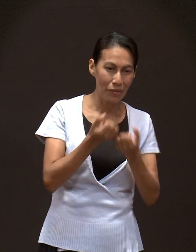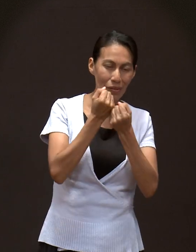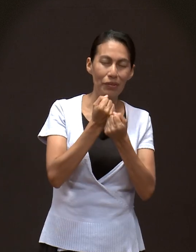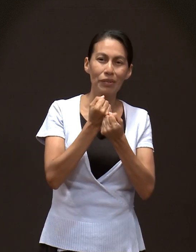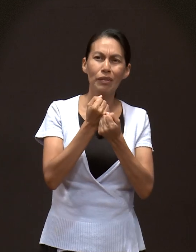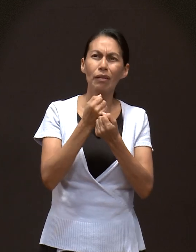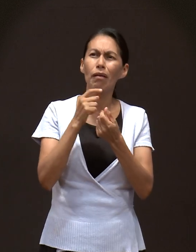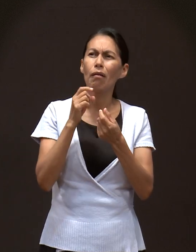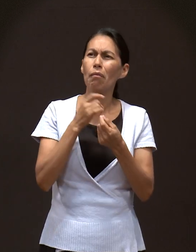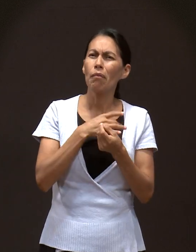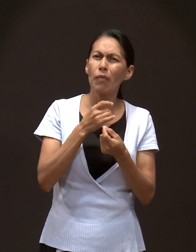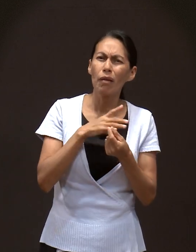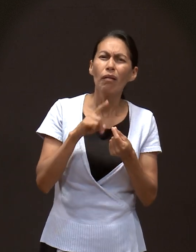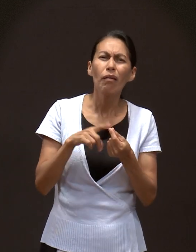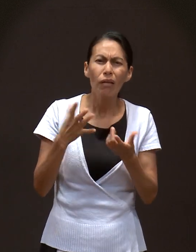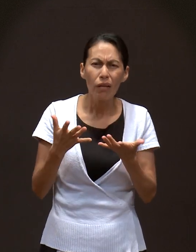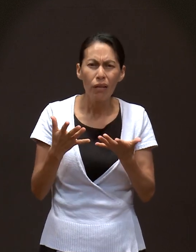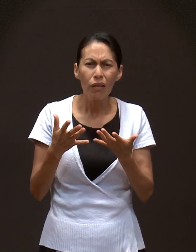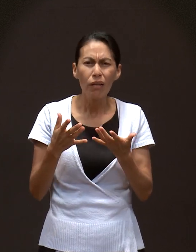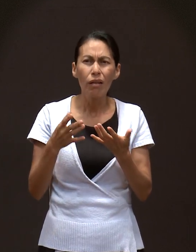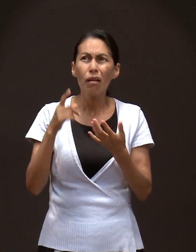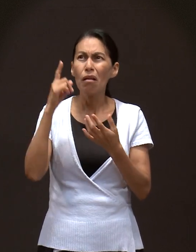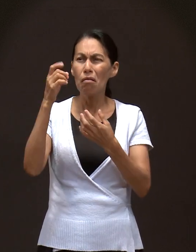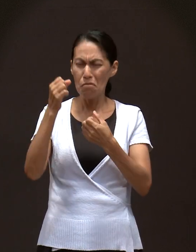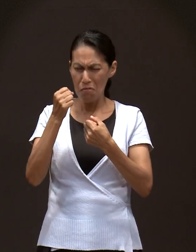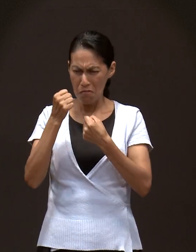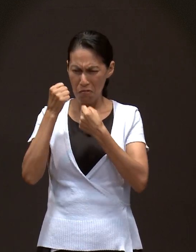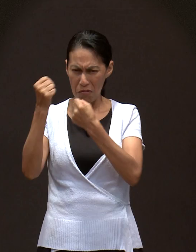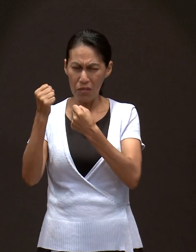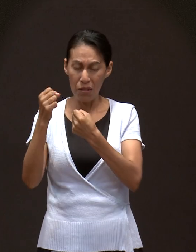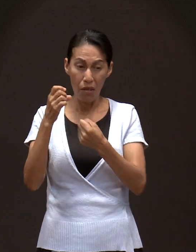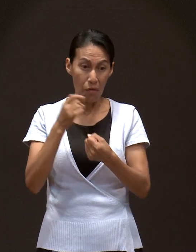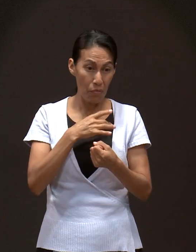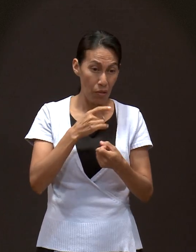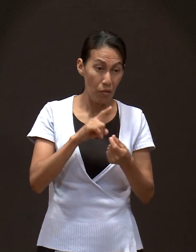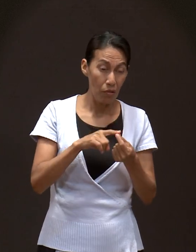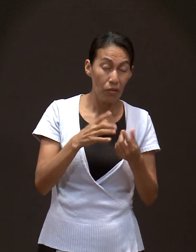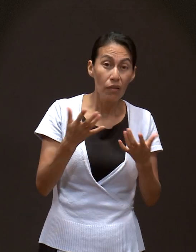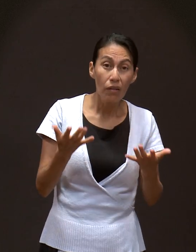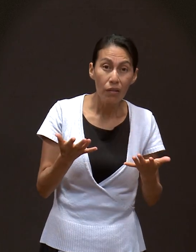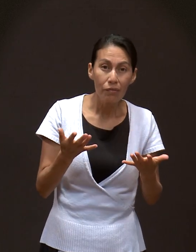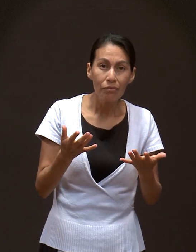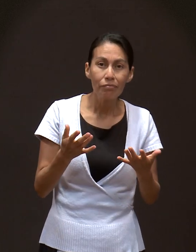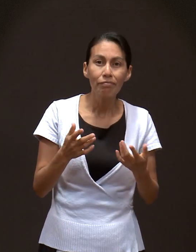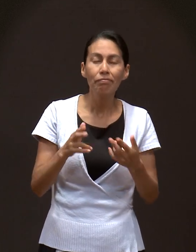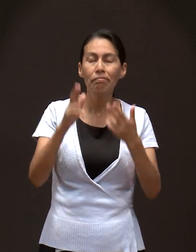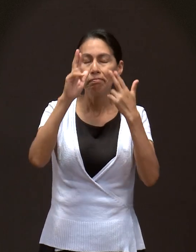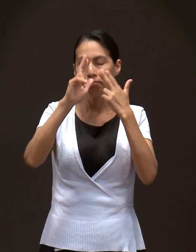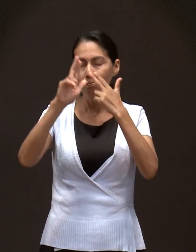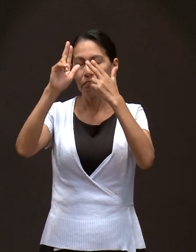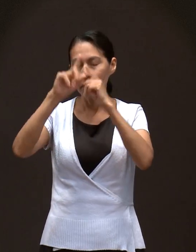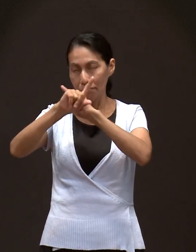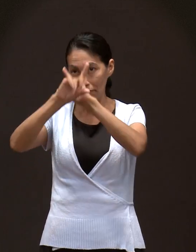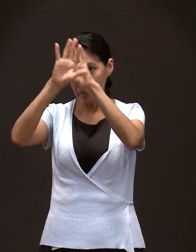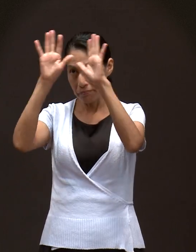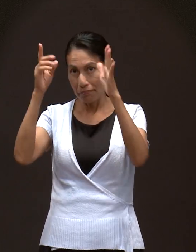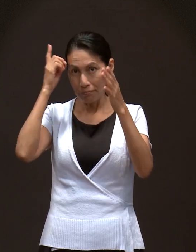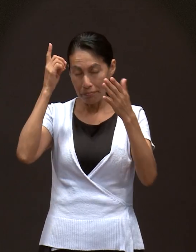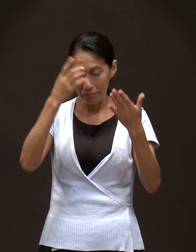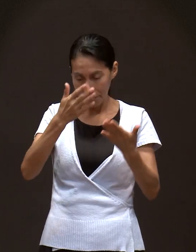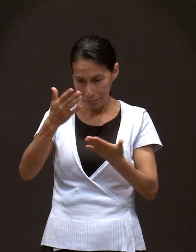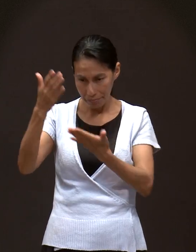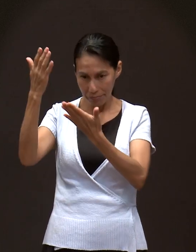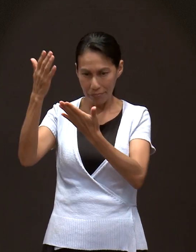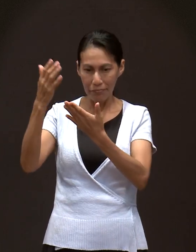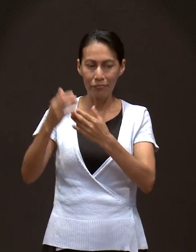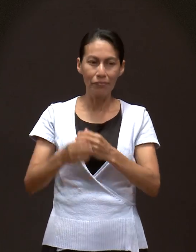de quien temeré. Jehová es la fortaleza de mi vida, de quien he de temorizarme. Y bueno, para la honra y gloria de nuestro Dios,